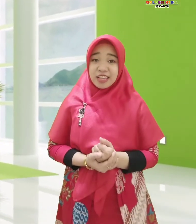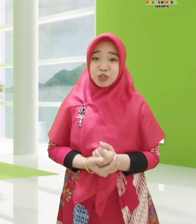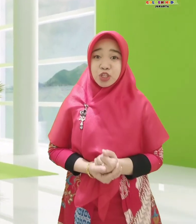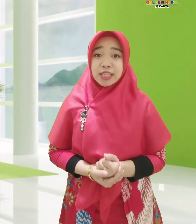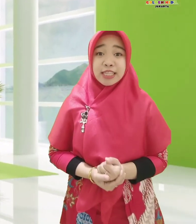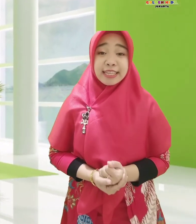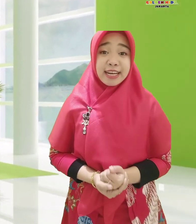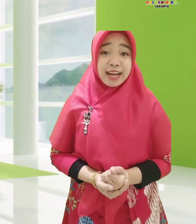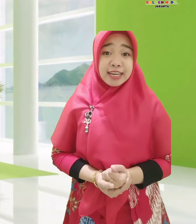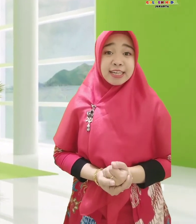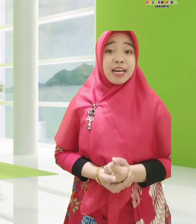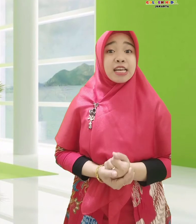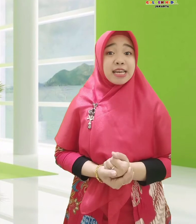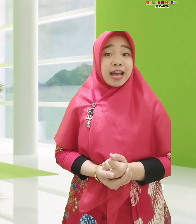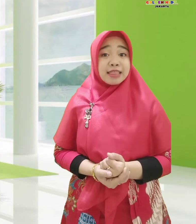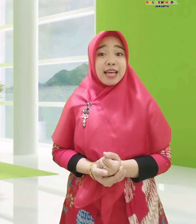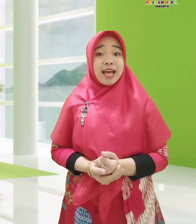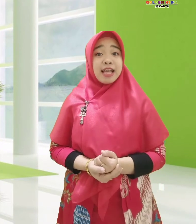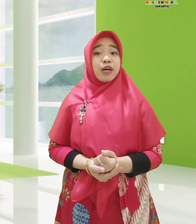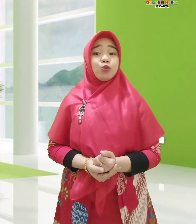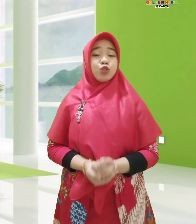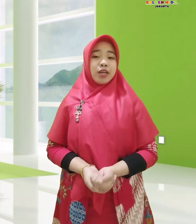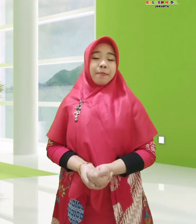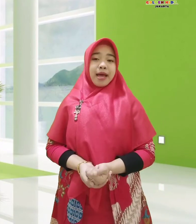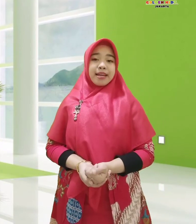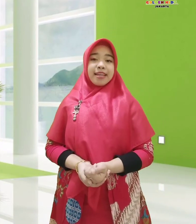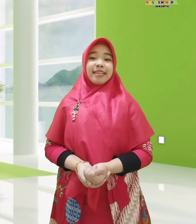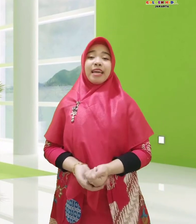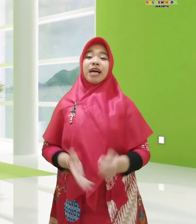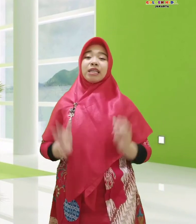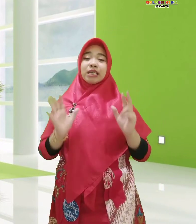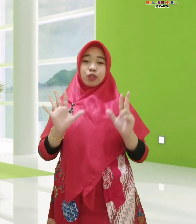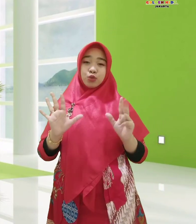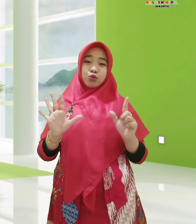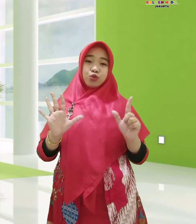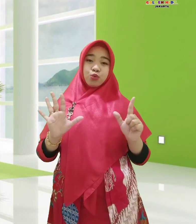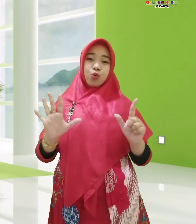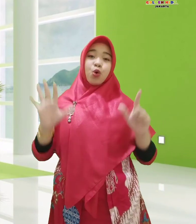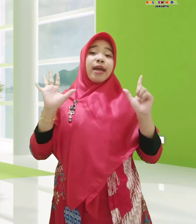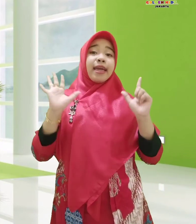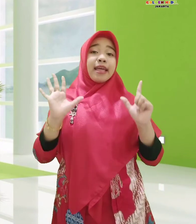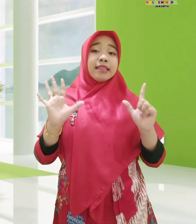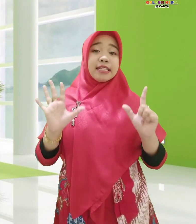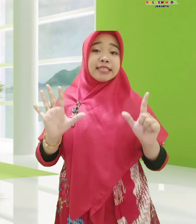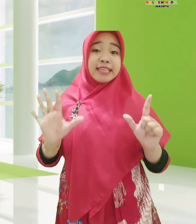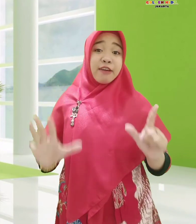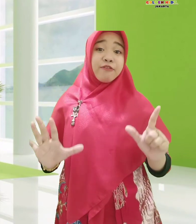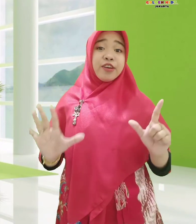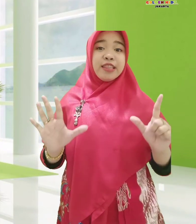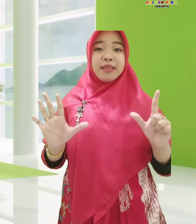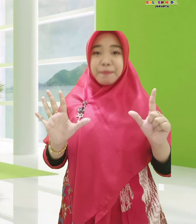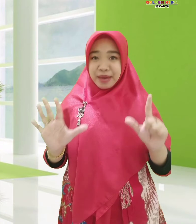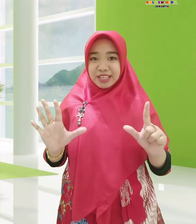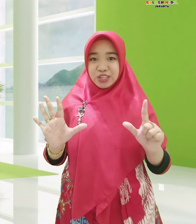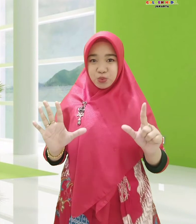lanjut ke kata atau ucapan yang ketujuh, the seven magic